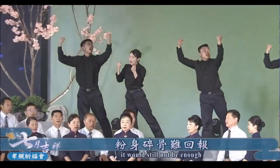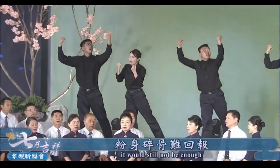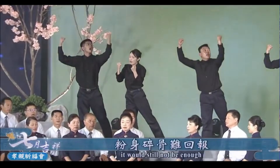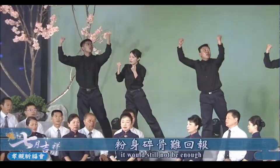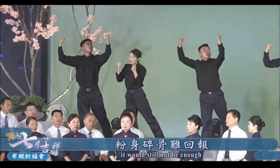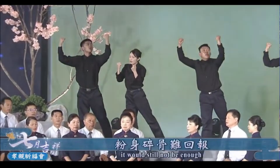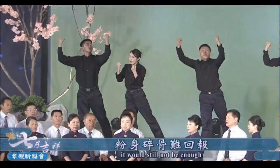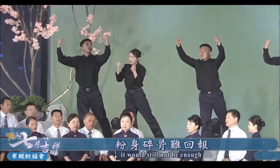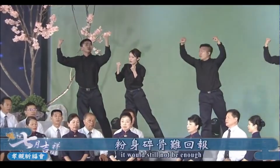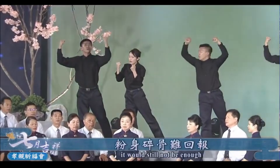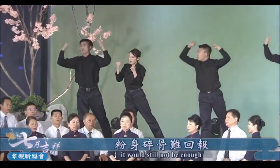难回